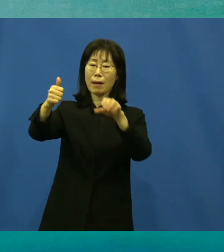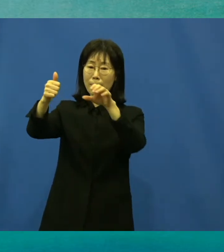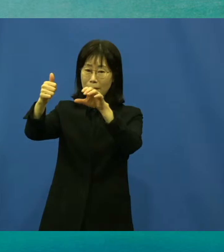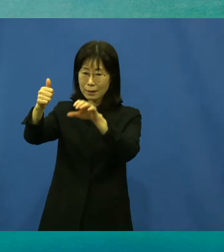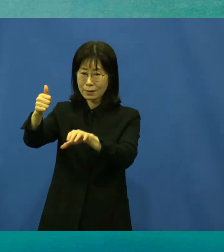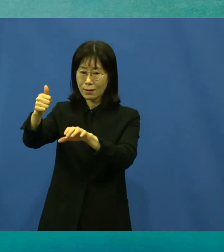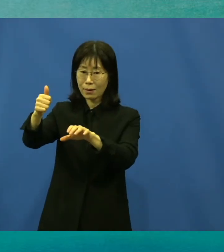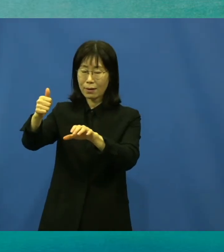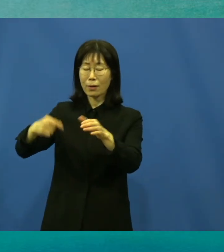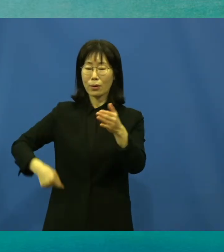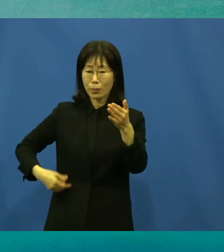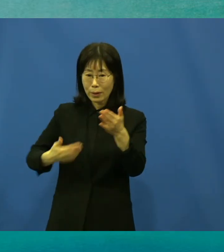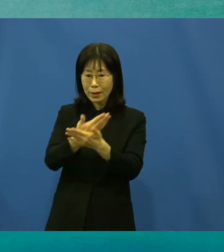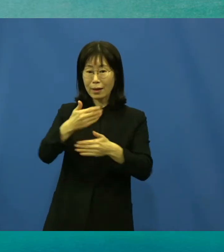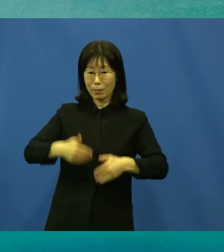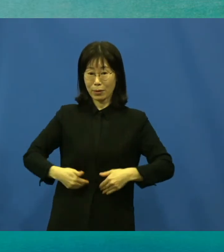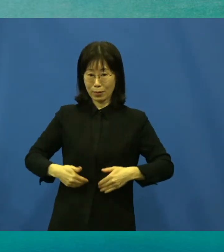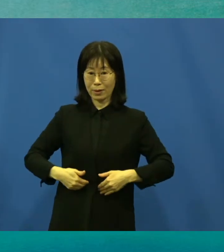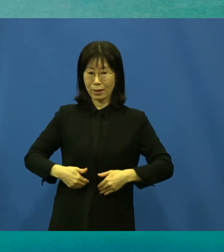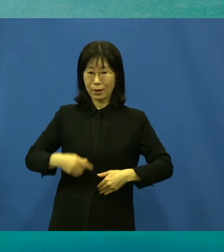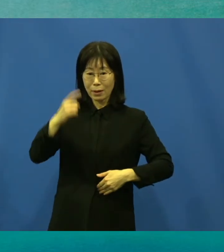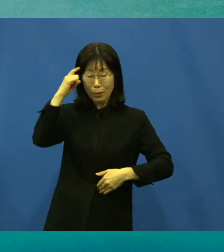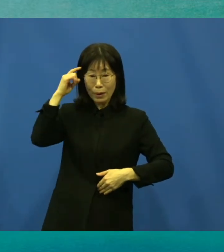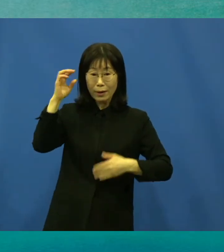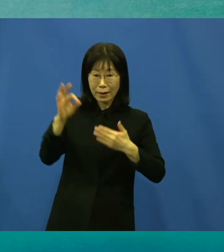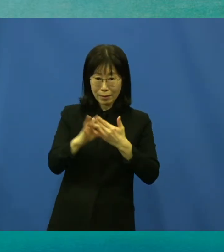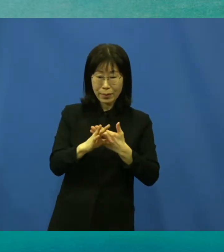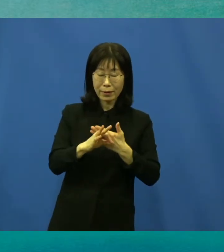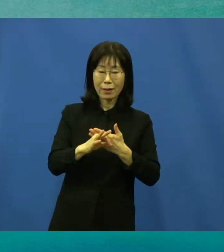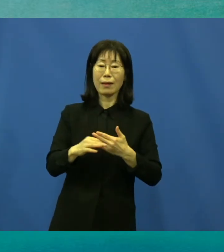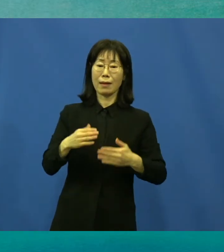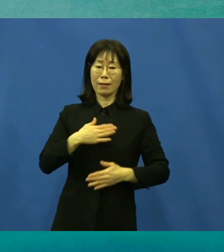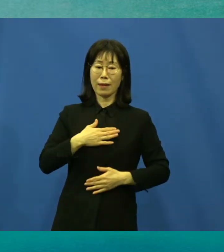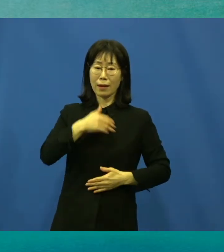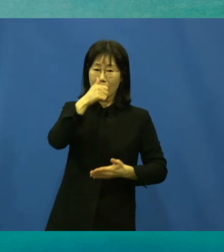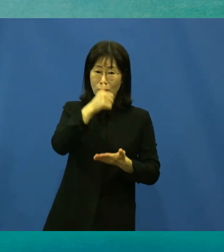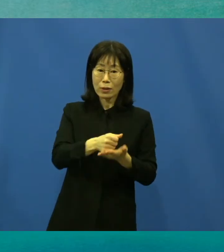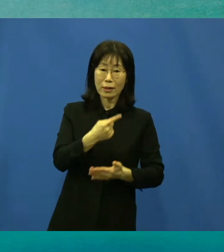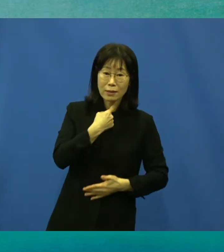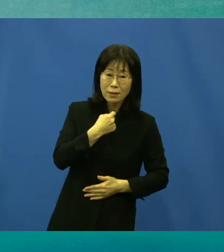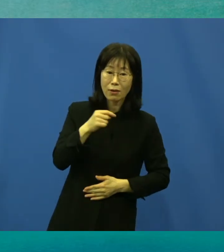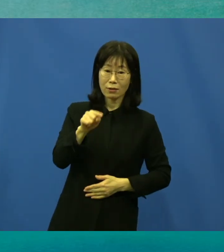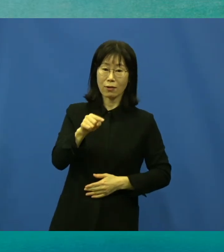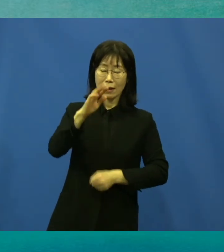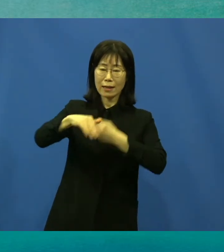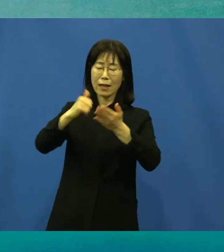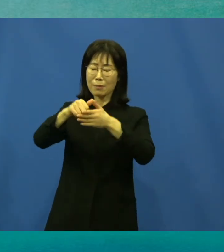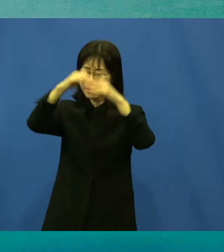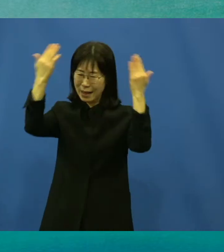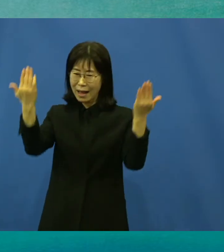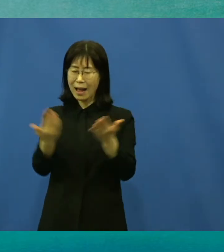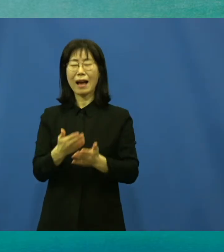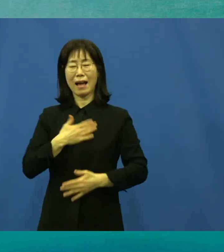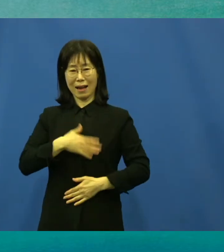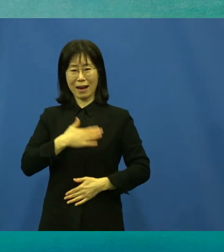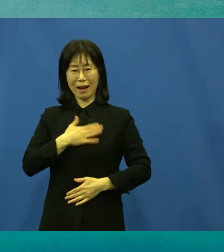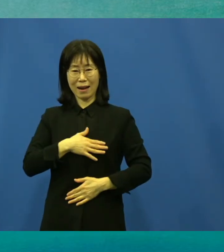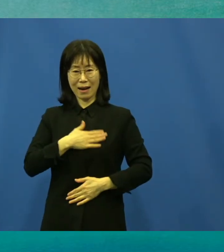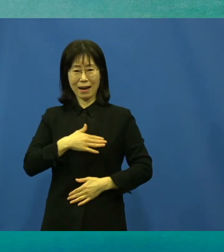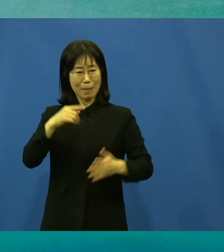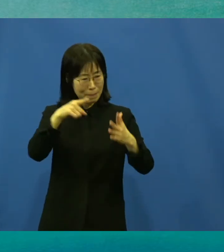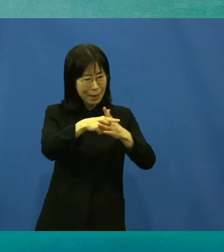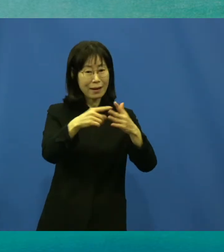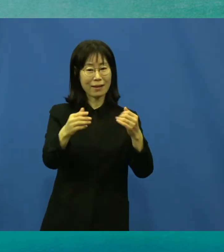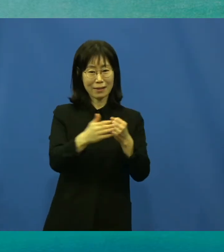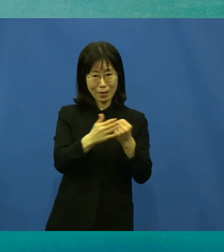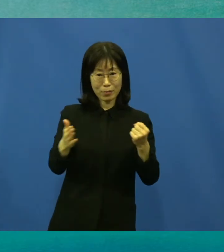하나님을 속이지 않고는 죄를 지을 수가 없습니다. 다윗도 그의 참회시에서 시편